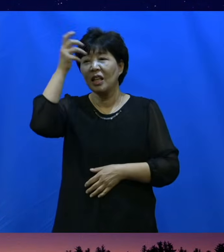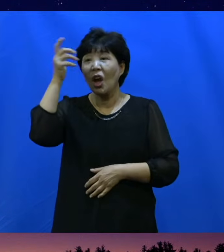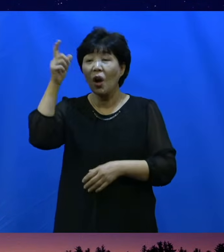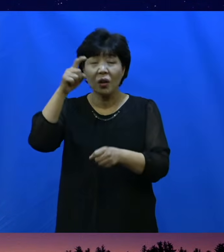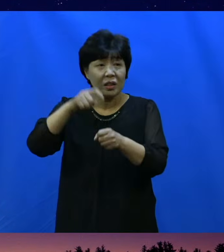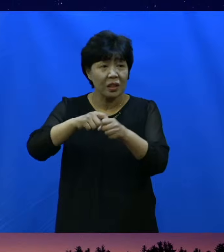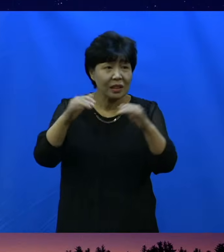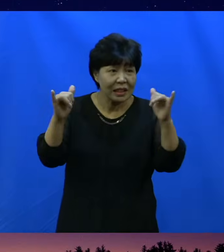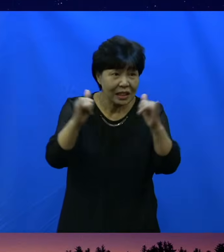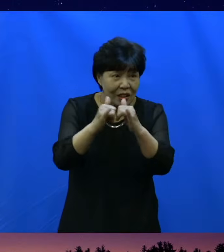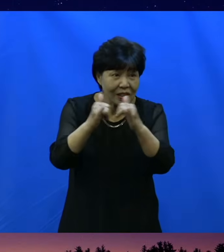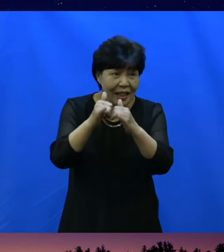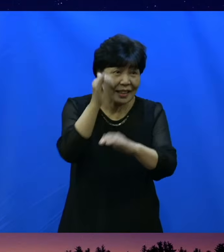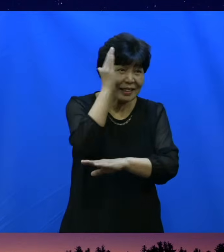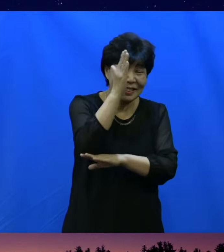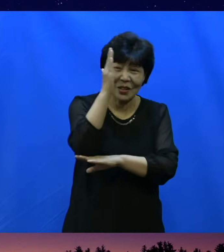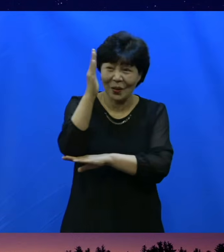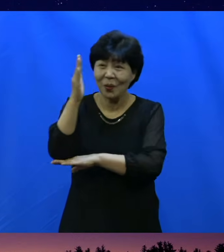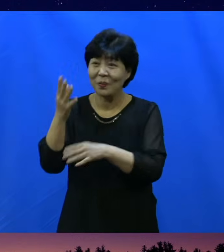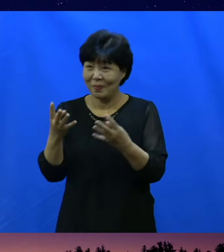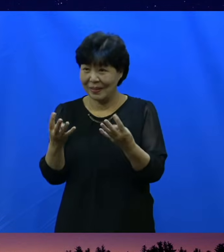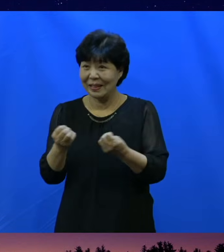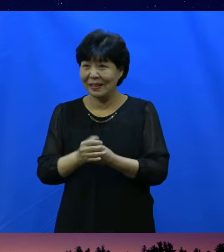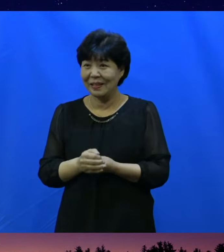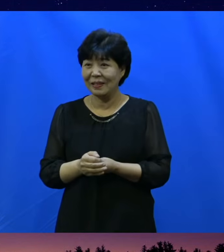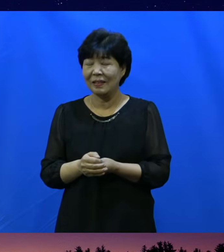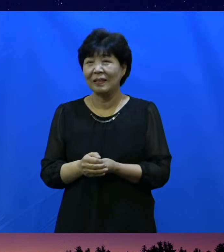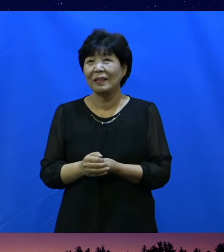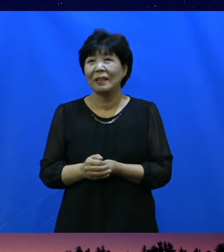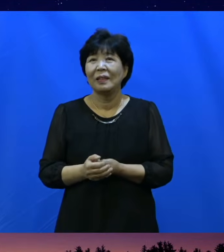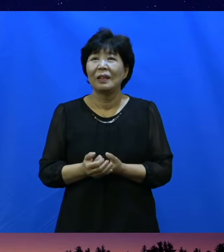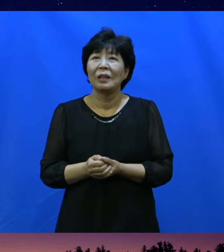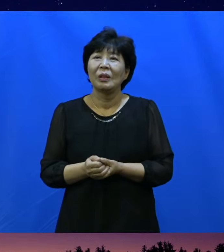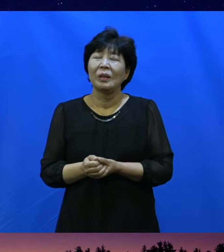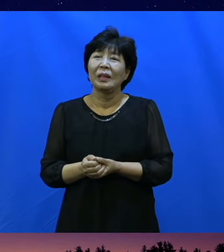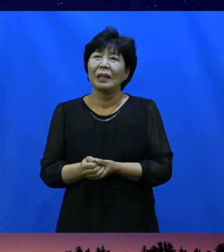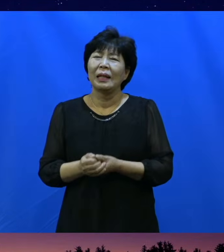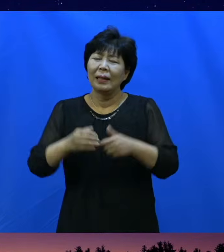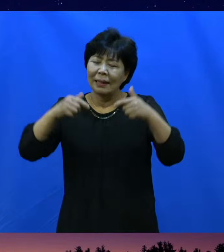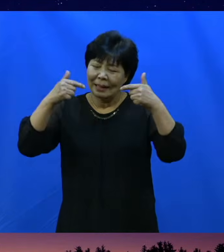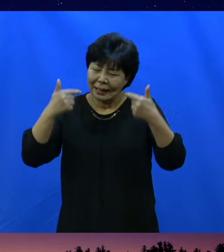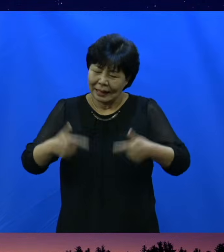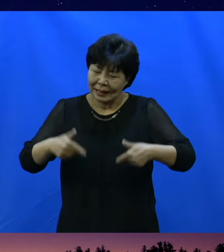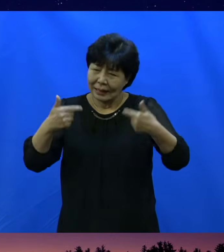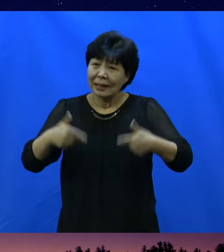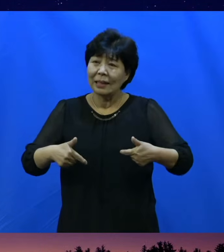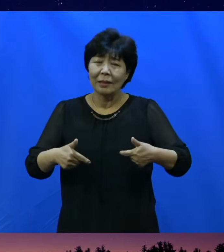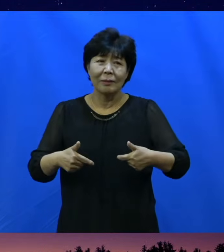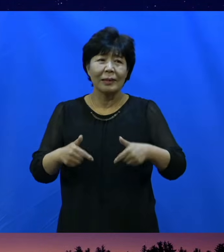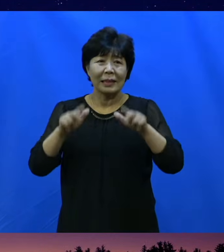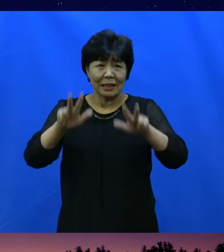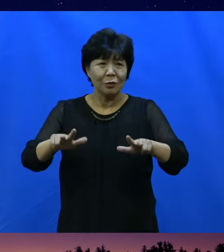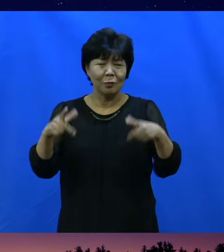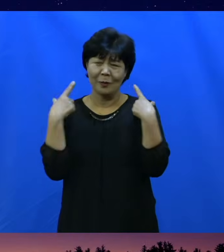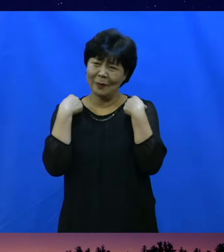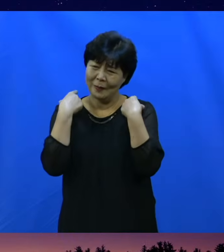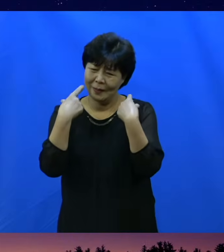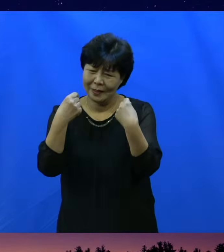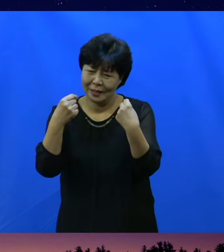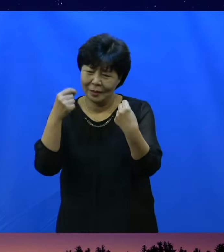늘 우리가 좀 자주 인식을 하지 않고 놓치는 경우가 많아요. 우리는 늘 영적 전쟁이 벌어지고 있습니다.